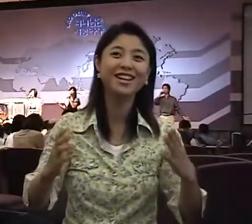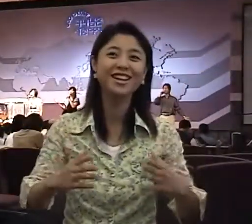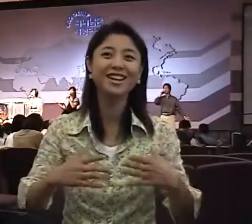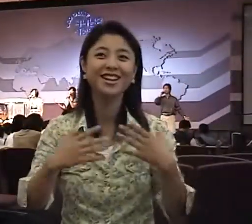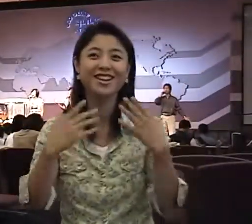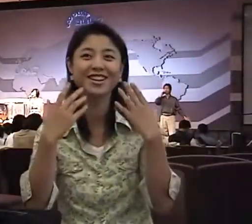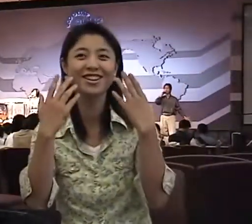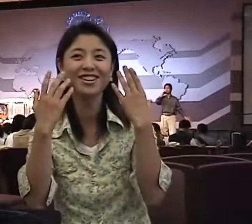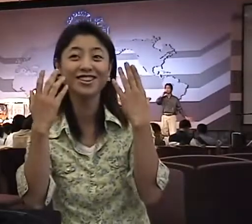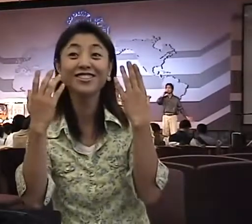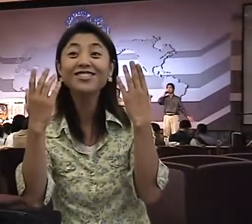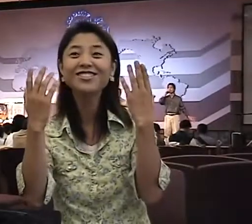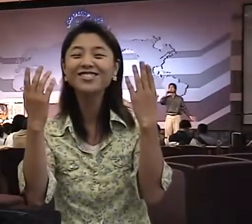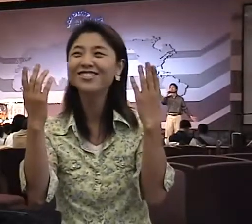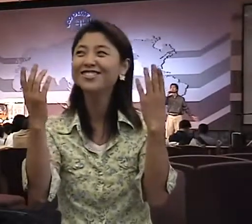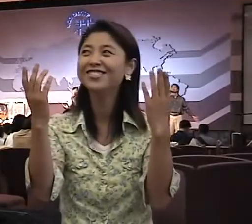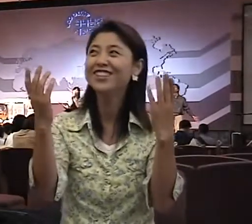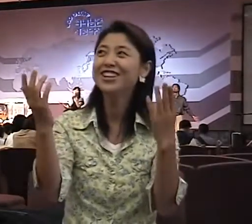찬양합니다.